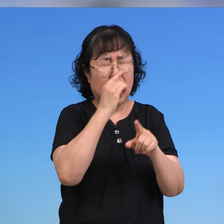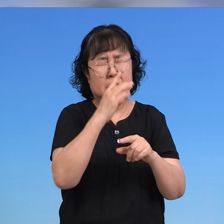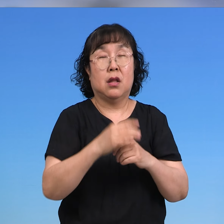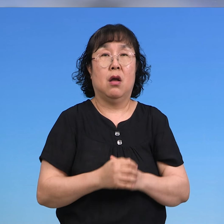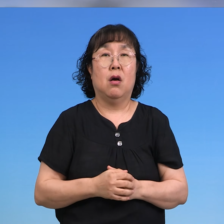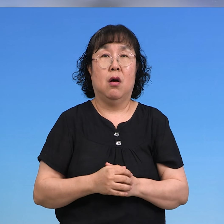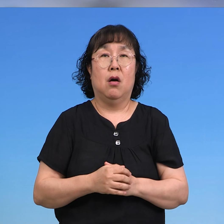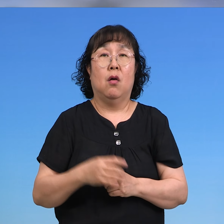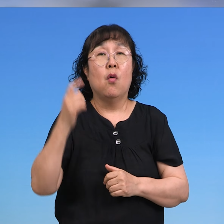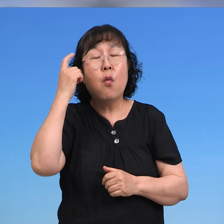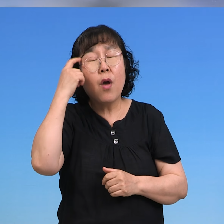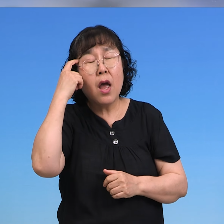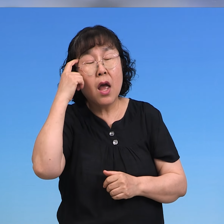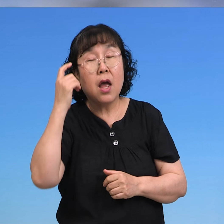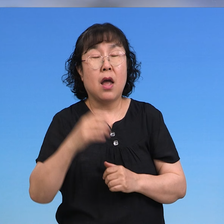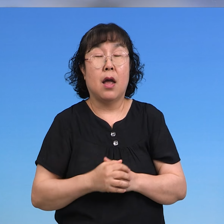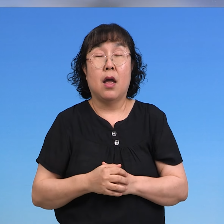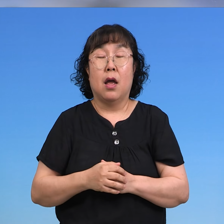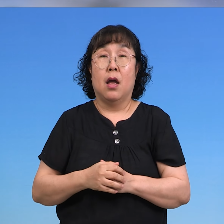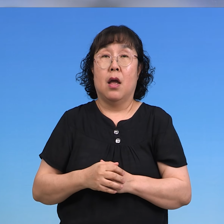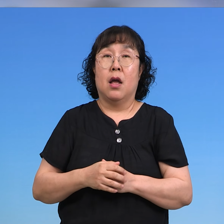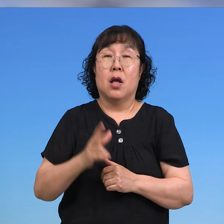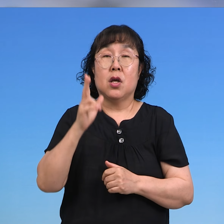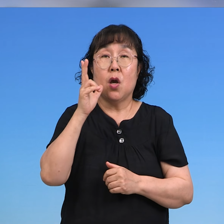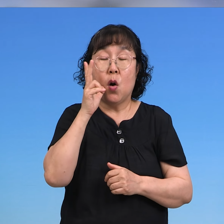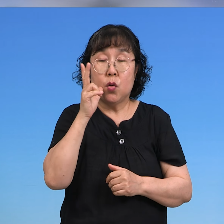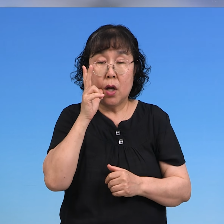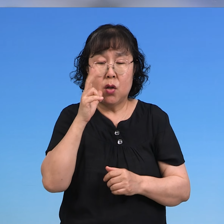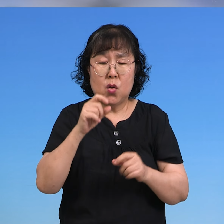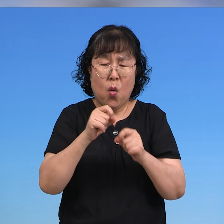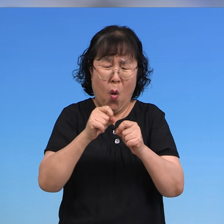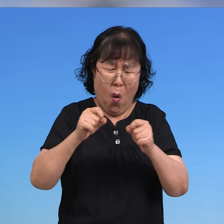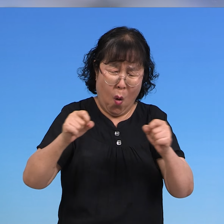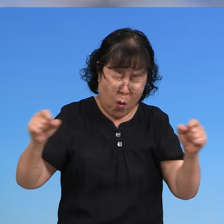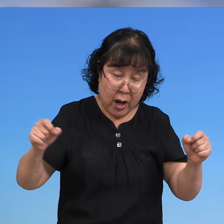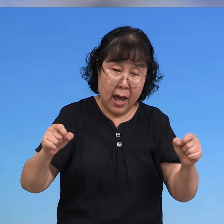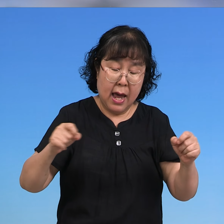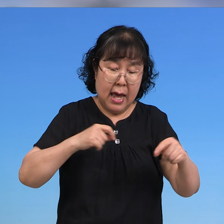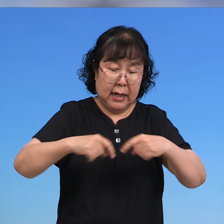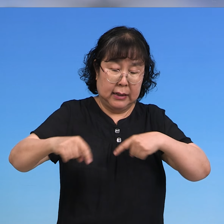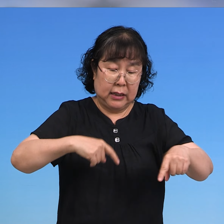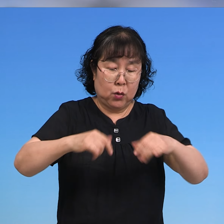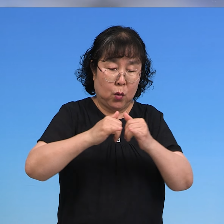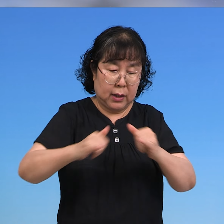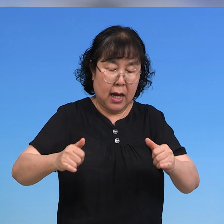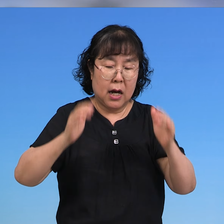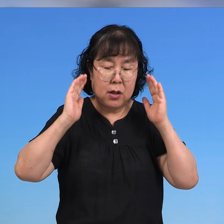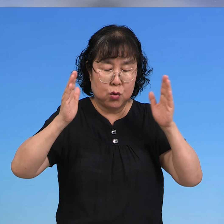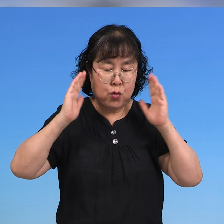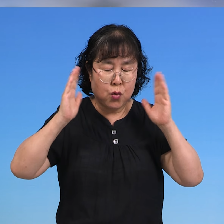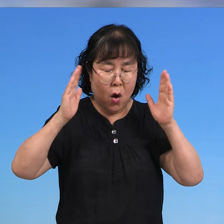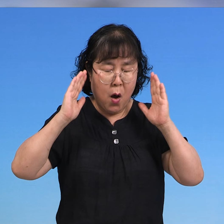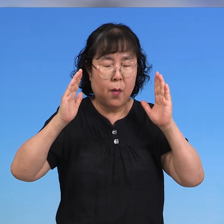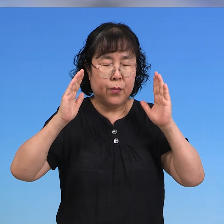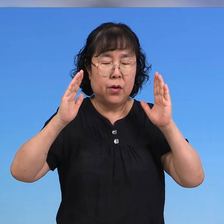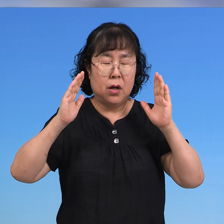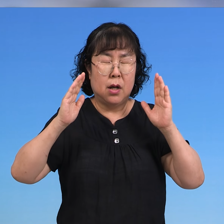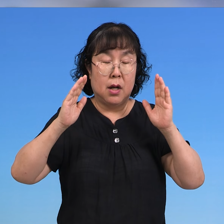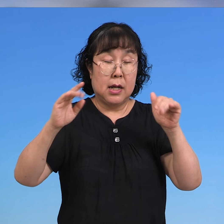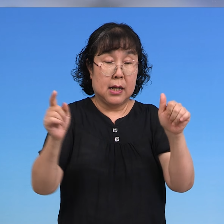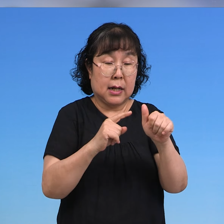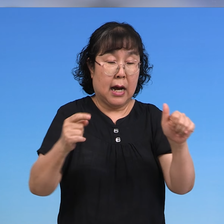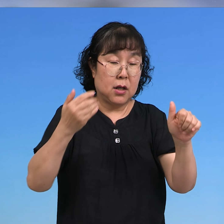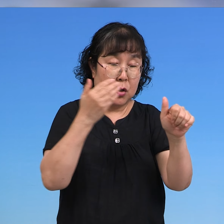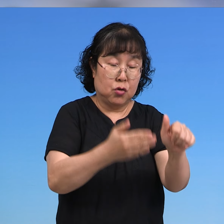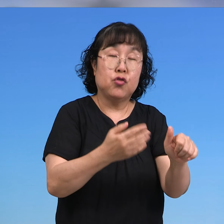오랫동안 지도자 수업을 받으면 하나님이 그를 준비시킨 사람이에요. 뭘 우리가 배우죠? 믿음 있다고